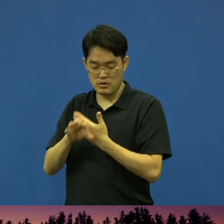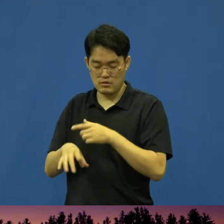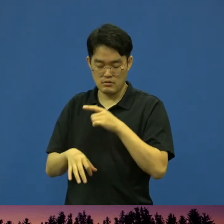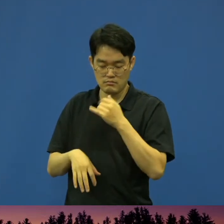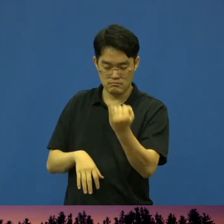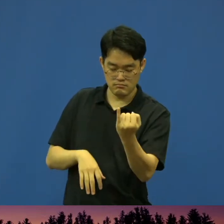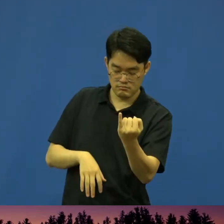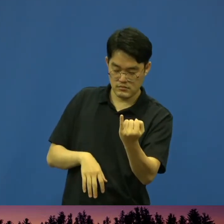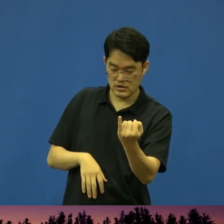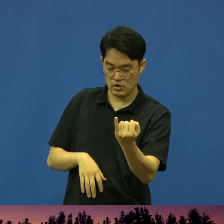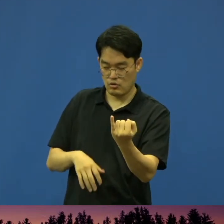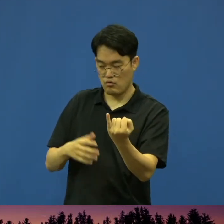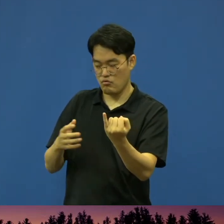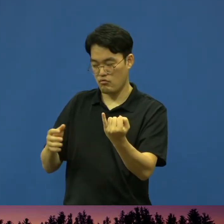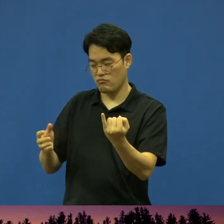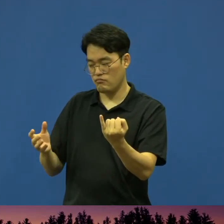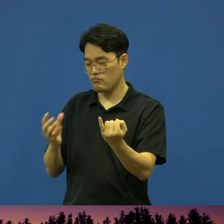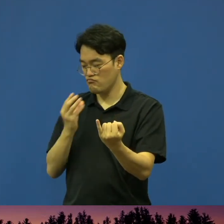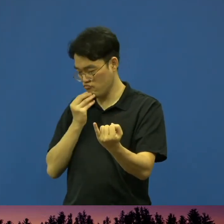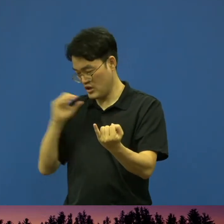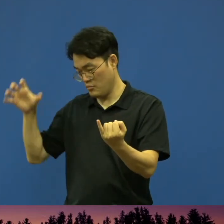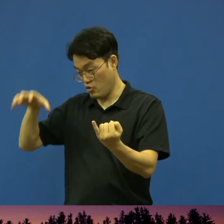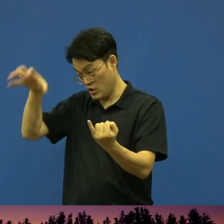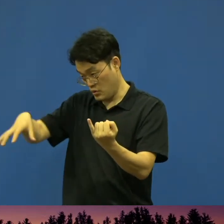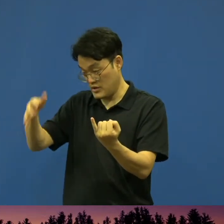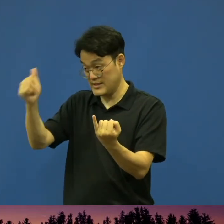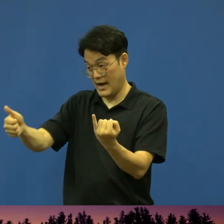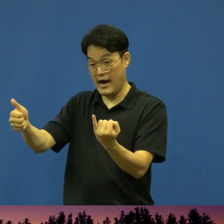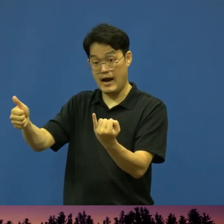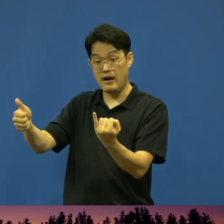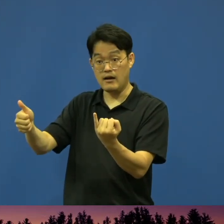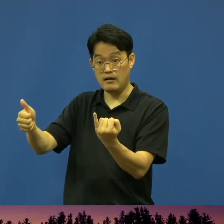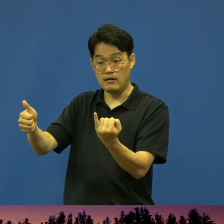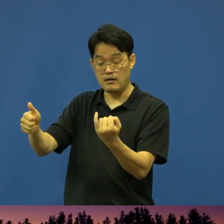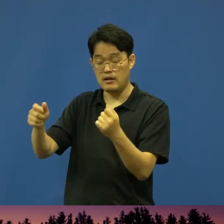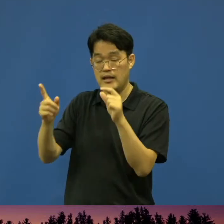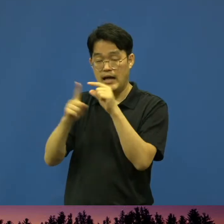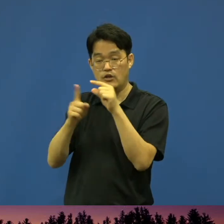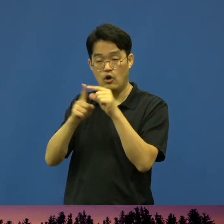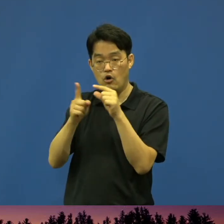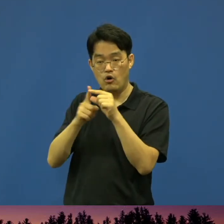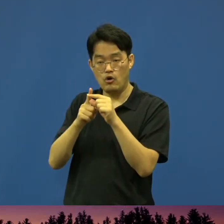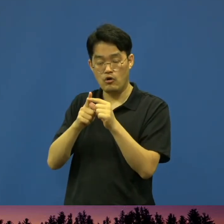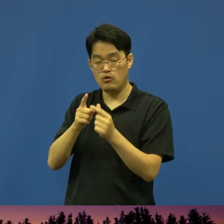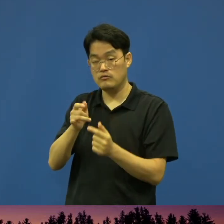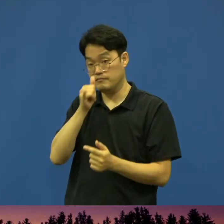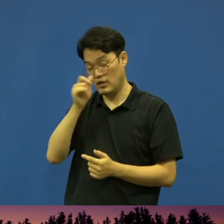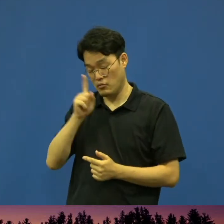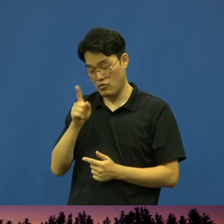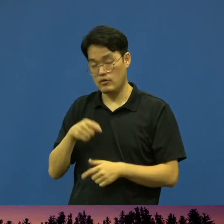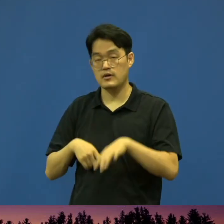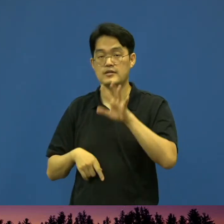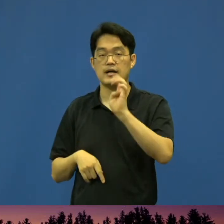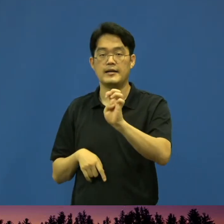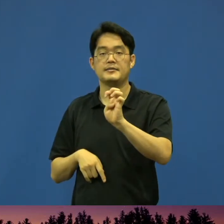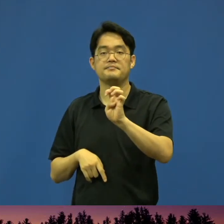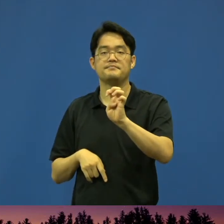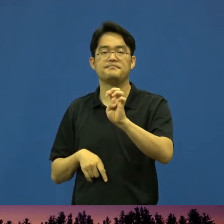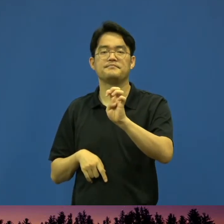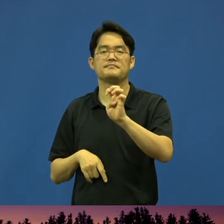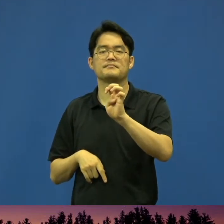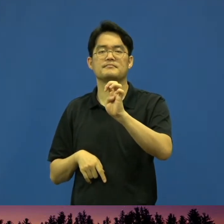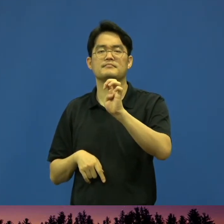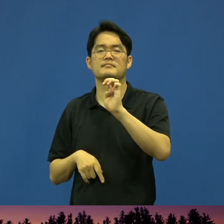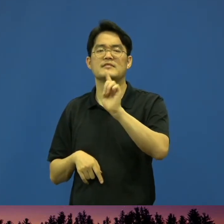있는 공통된 단어가 있습니다. 41절과 44절에 기록되어 있습니다. 그들의 행동에